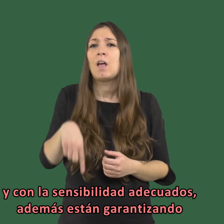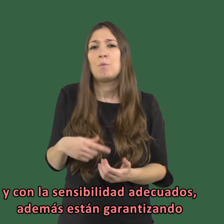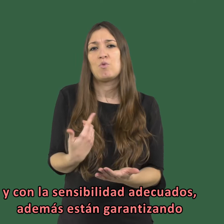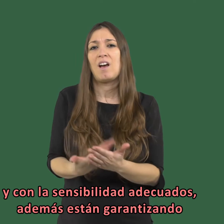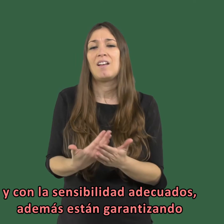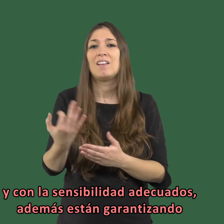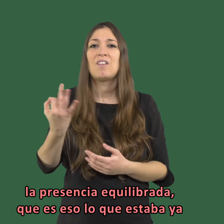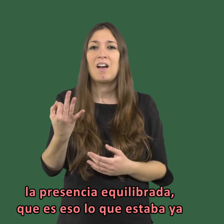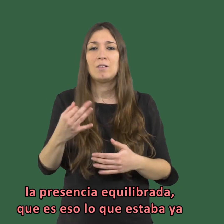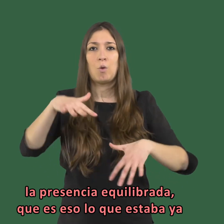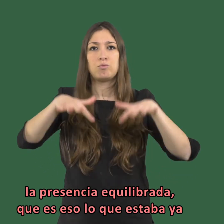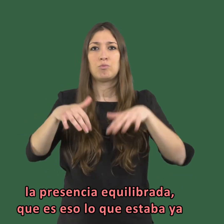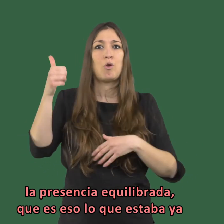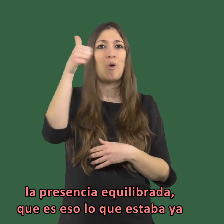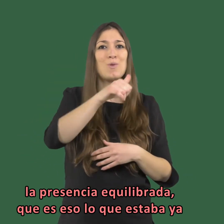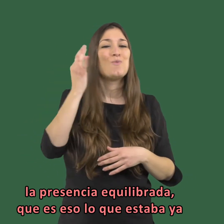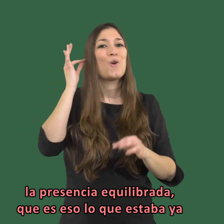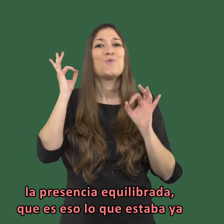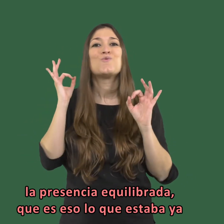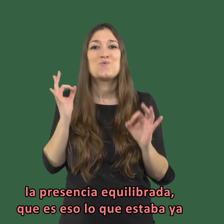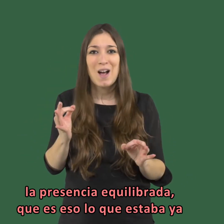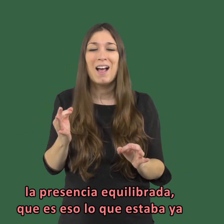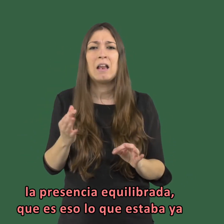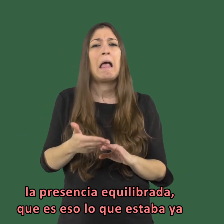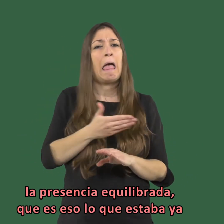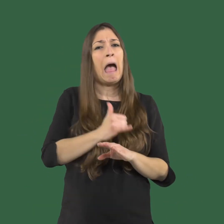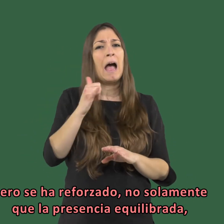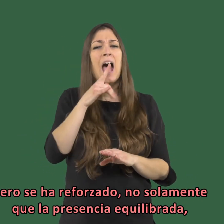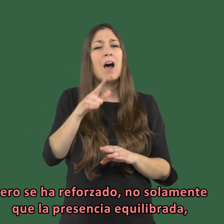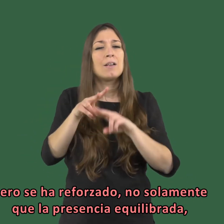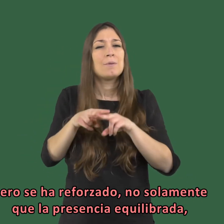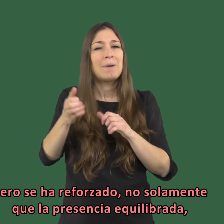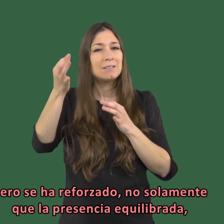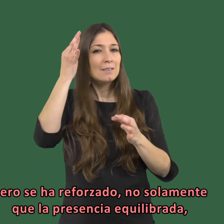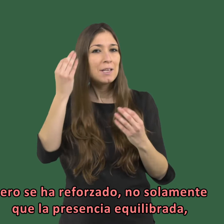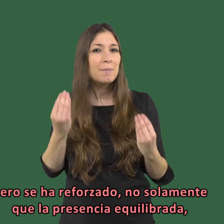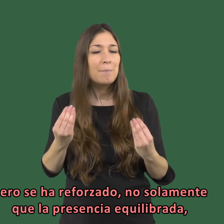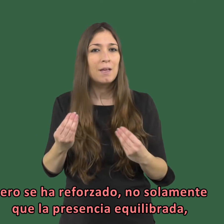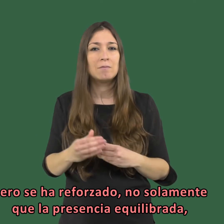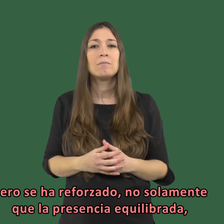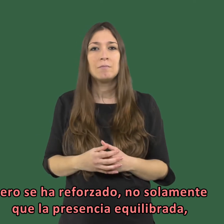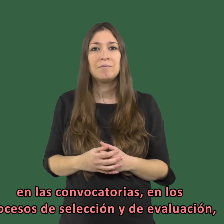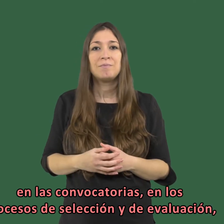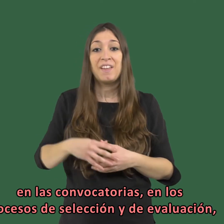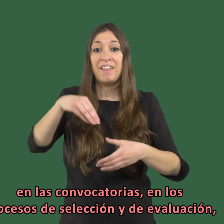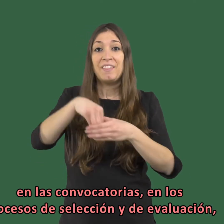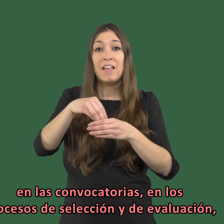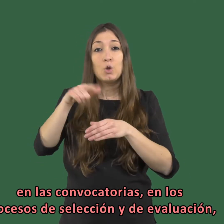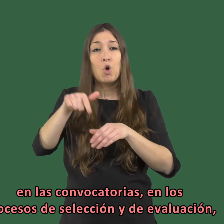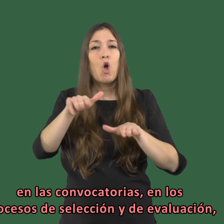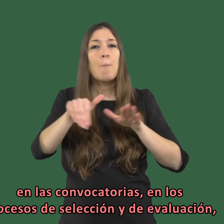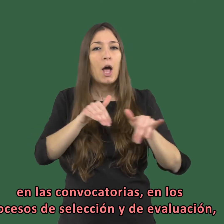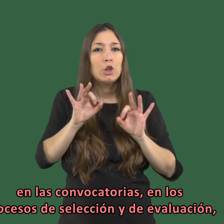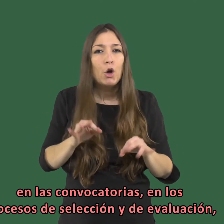están garantizar, ¿no? La presencia equilibrada, que eso es algo que estaba ya, pero se ha reforzado no solamente que haya presencia equilibrada en